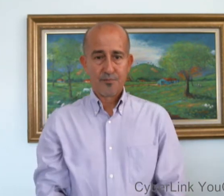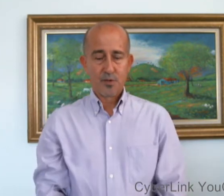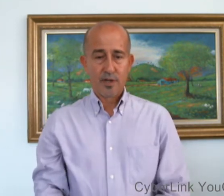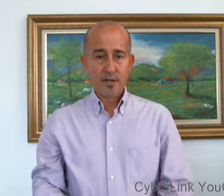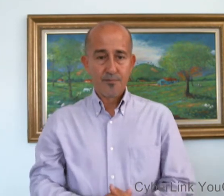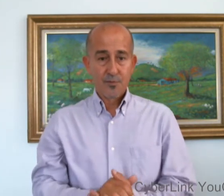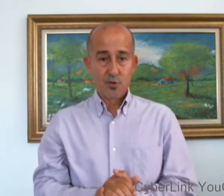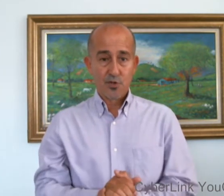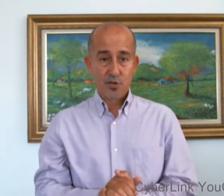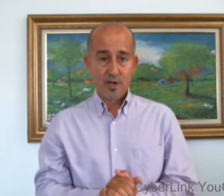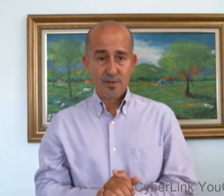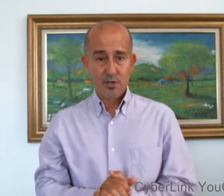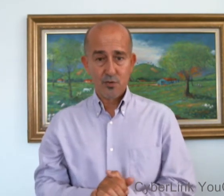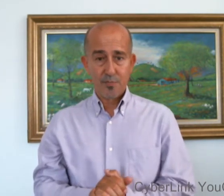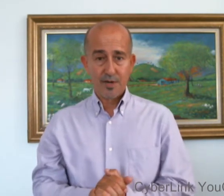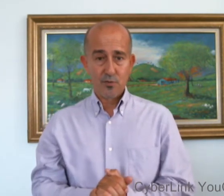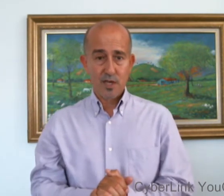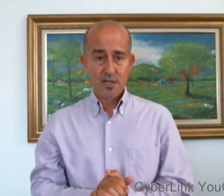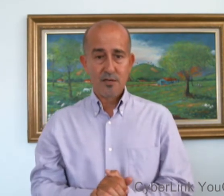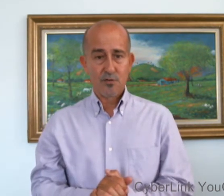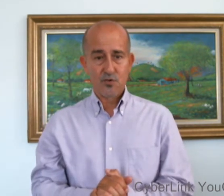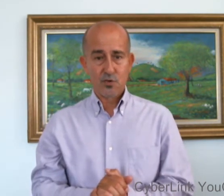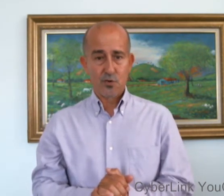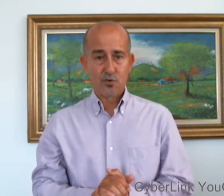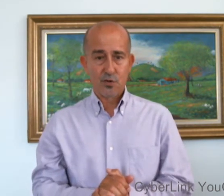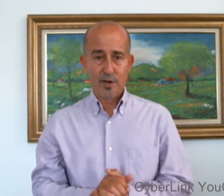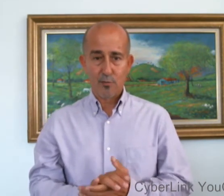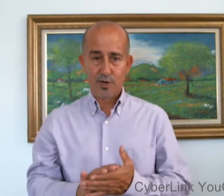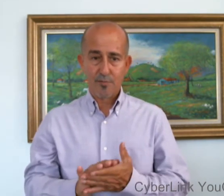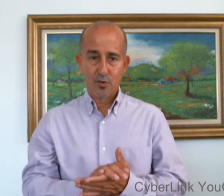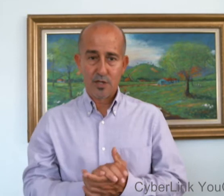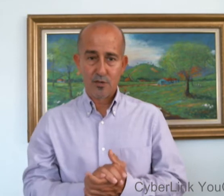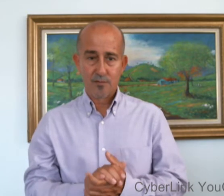ok continúen enviarnos sus preguntas y nosotros continuaremos respondiendo